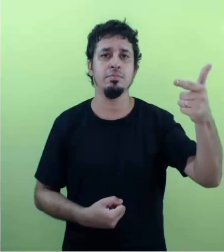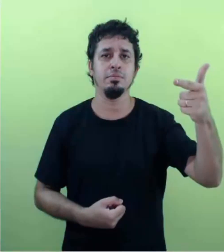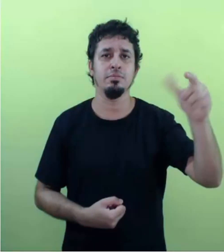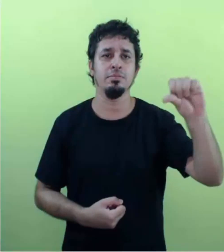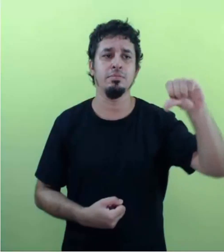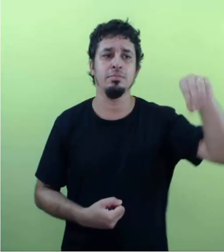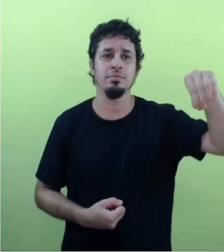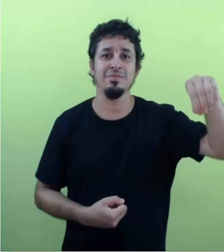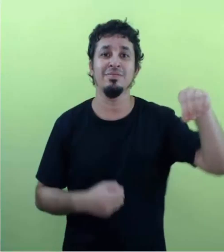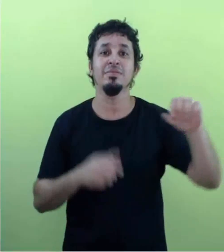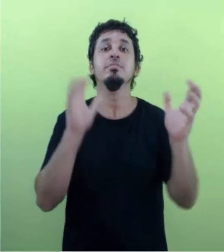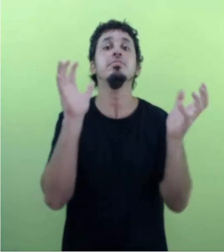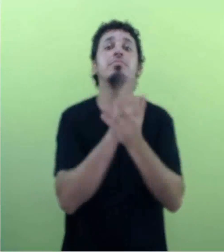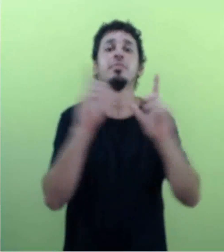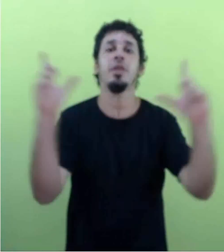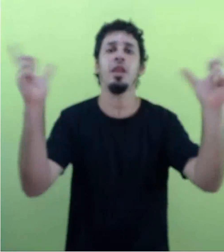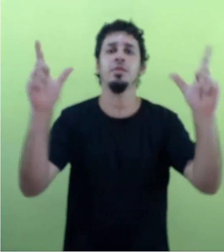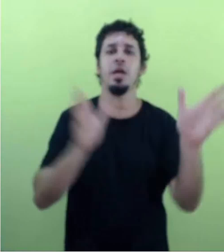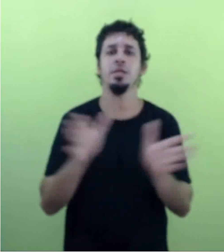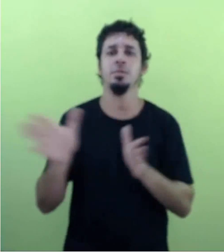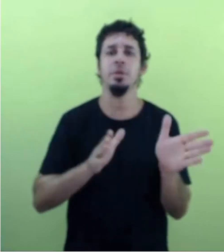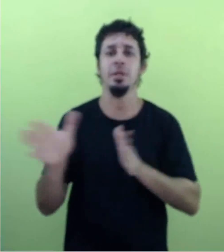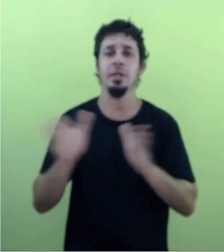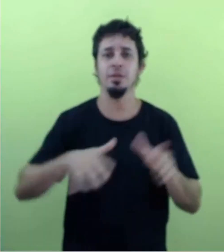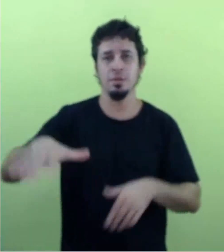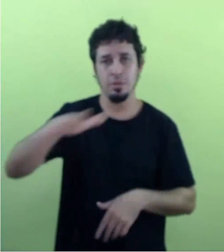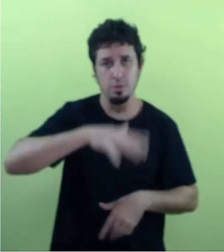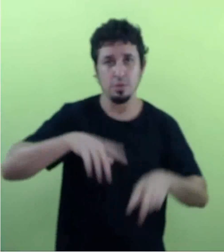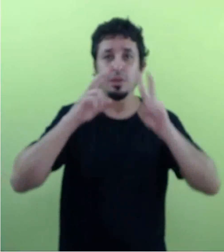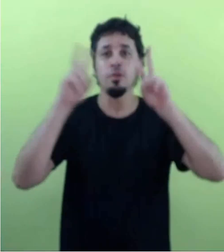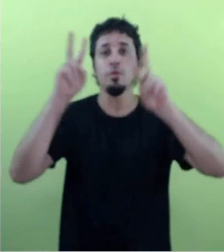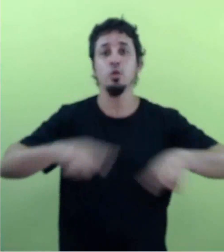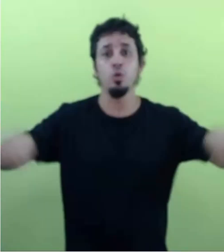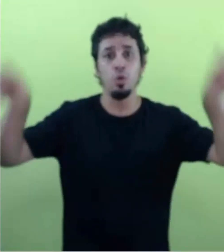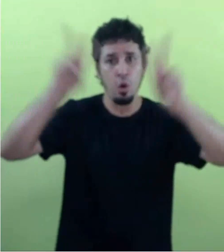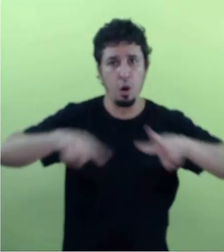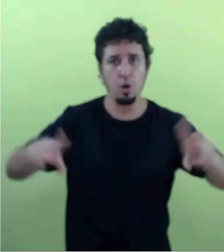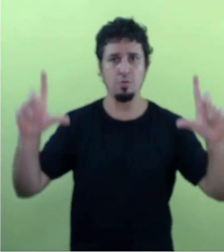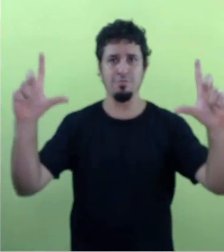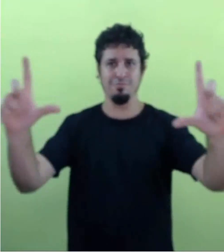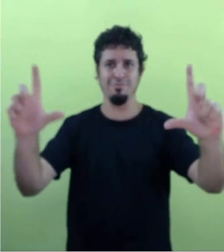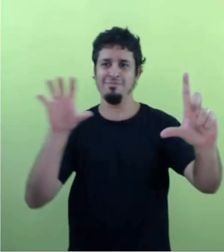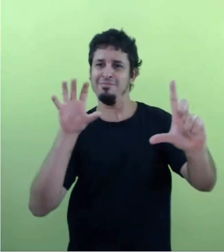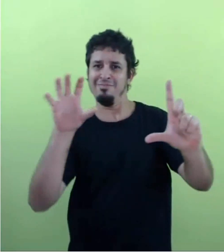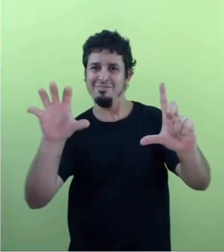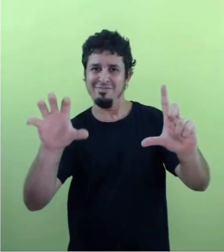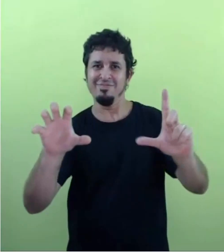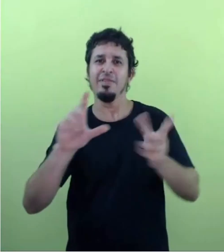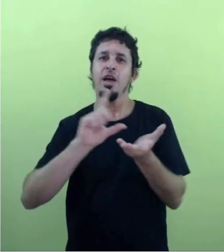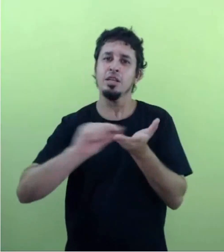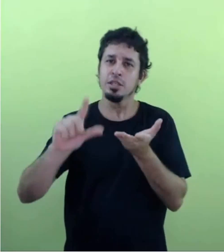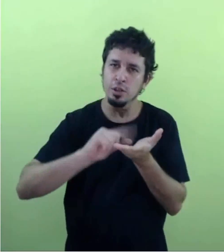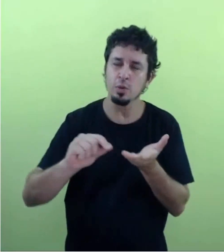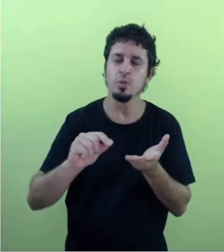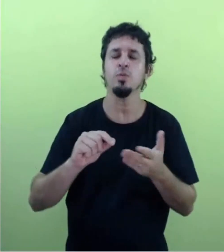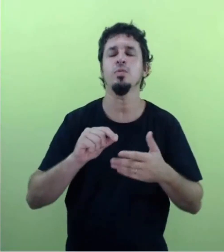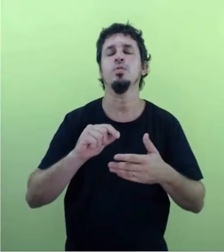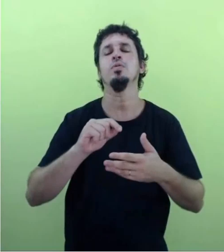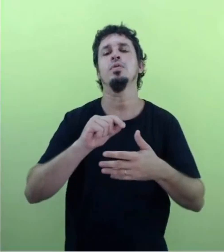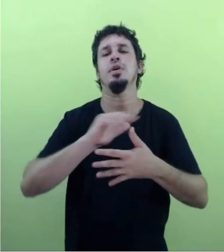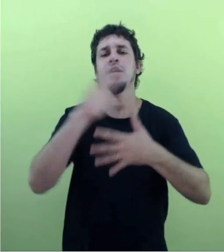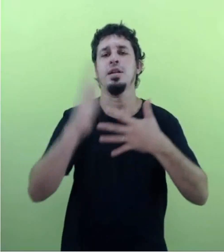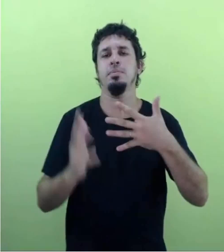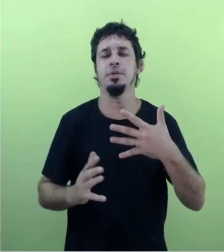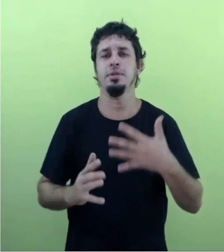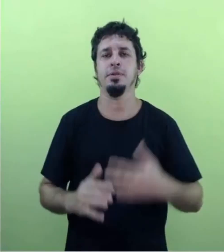15290 Acessibilidade e Comunicação em Televisão, organizando a espacialidade e visualização das janelas que compõem